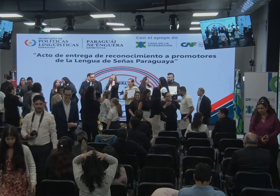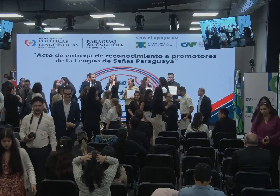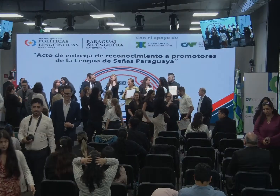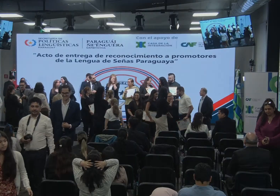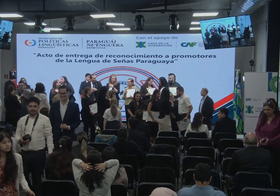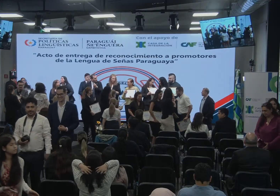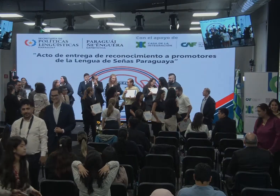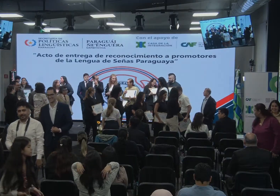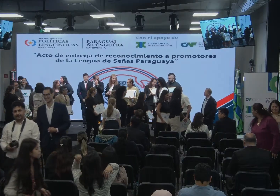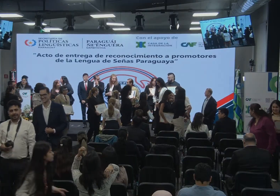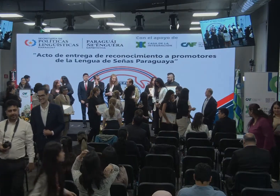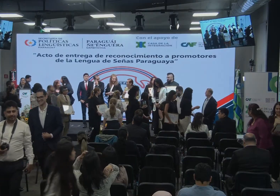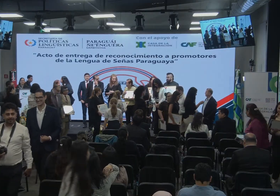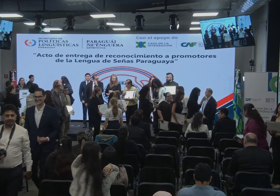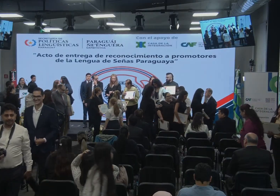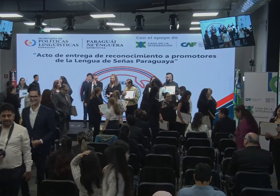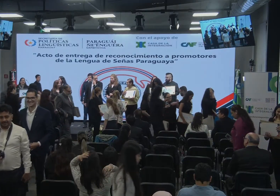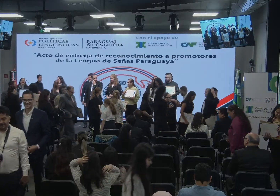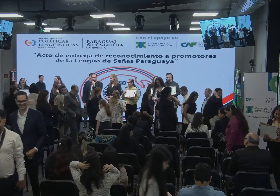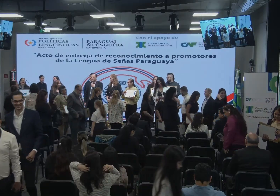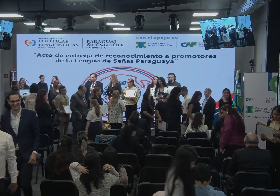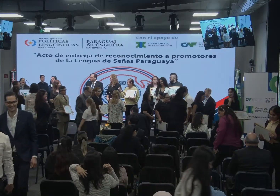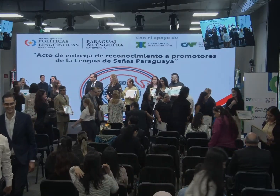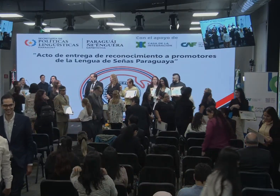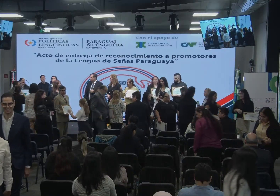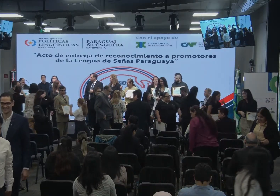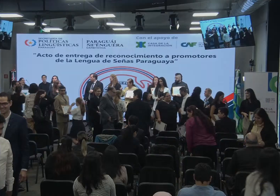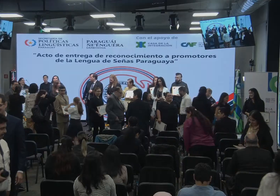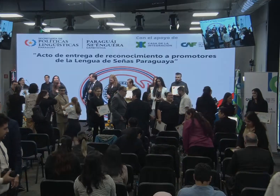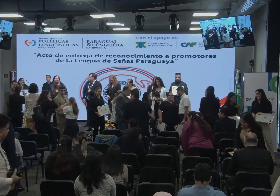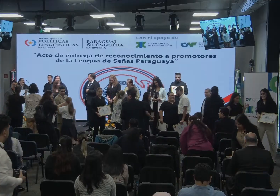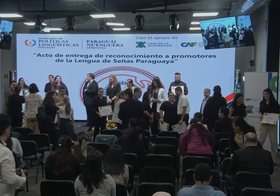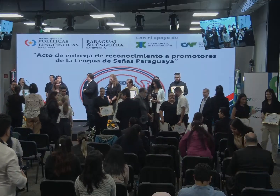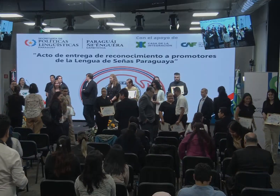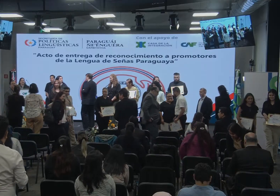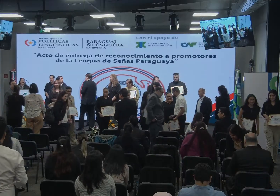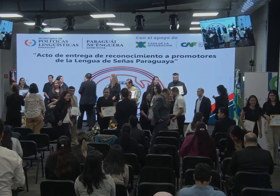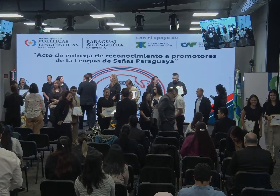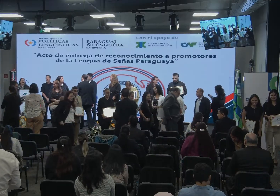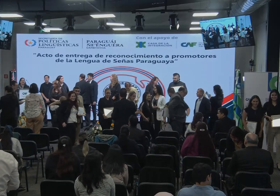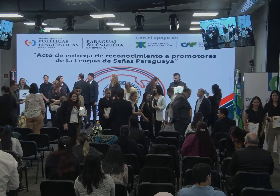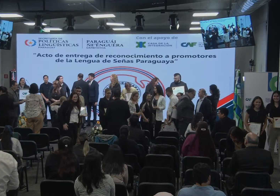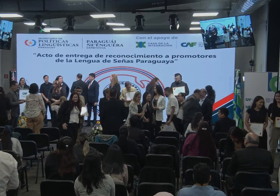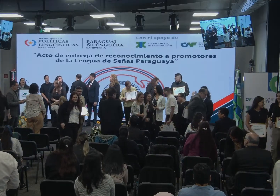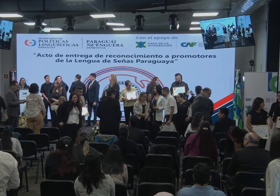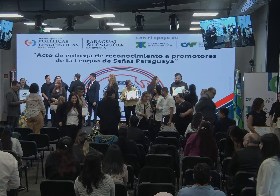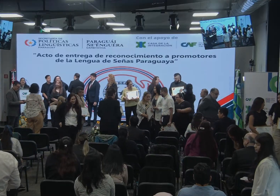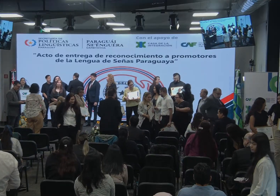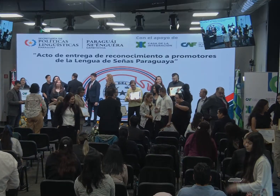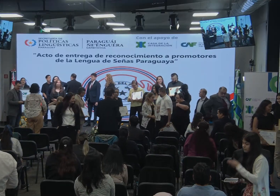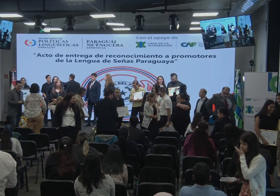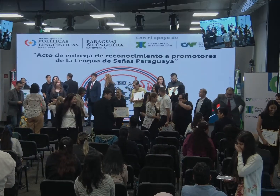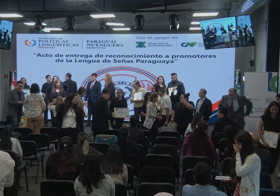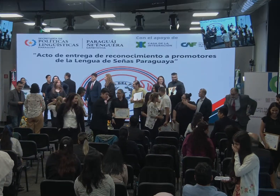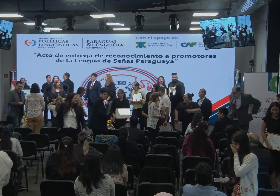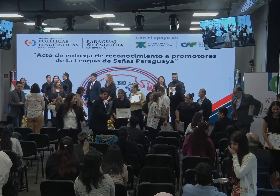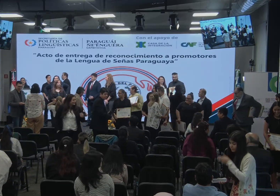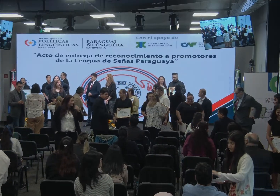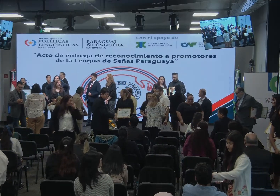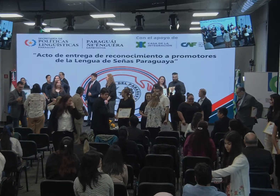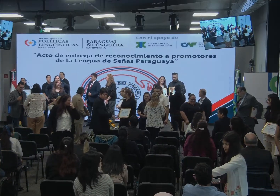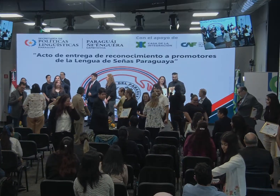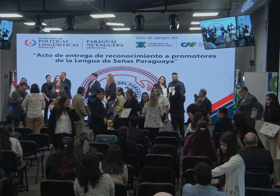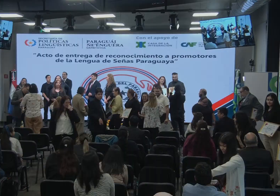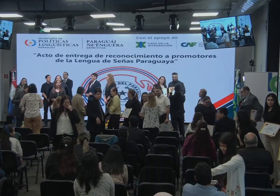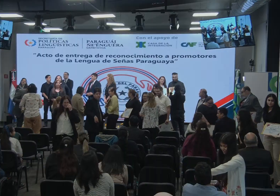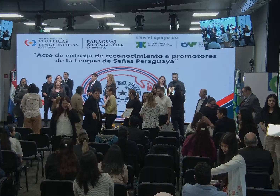Muchísimas gracias. Les pido a los galardonados, a las autoridades que no se retiren, por favor, del escenario, porque ahora vamos a